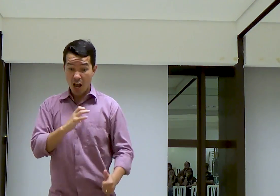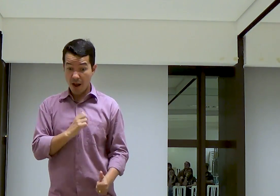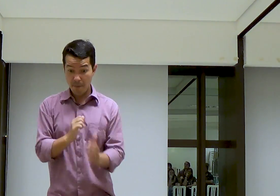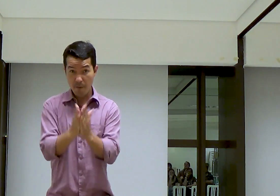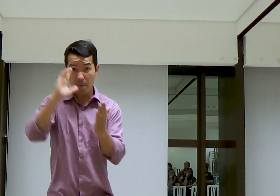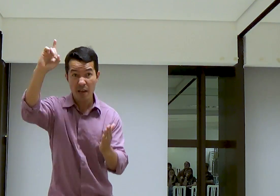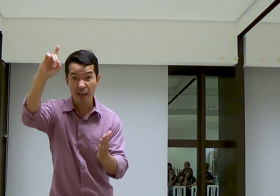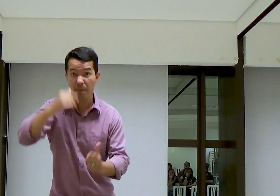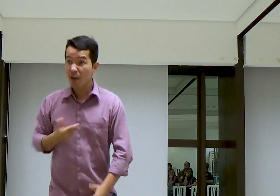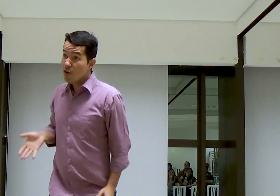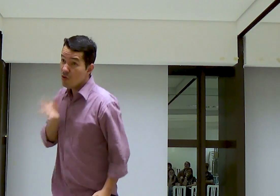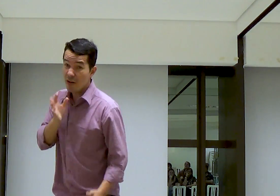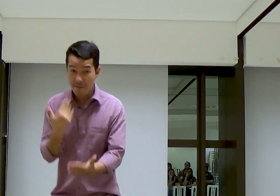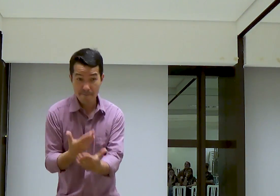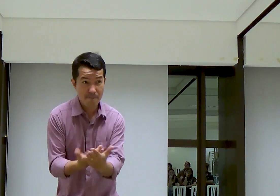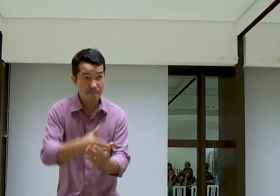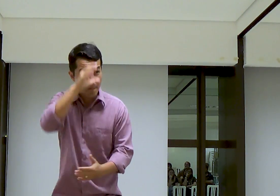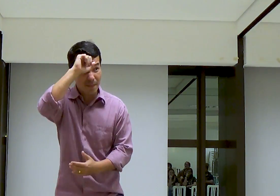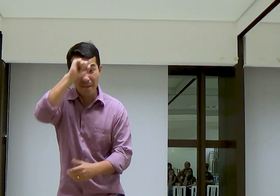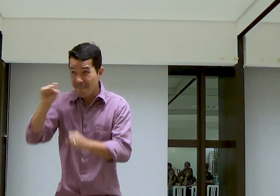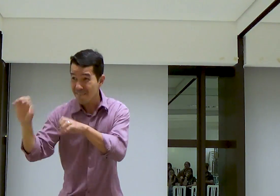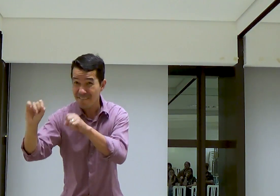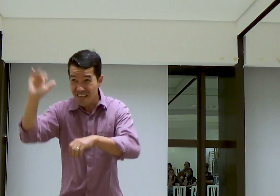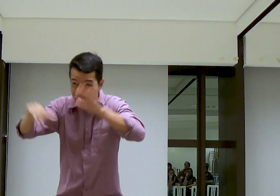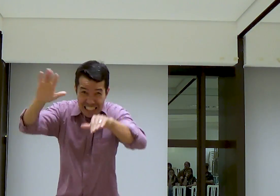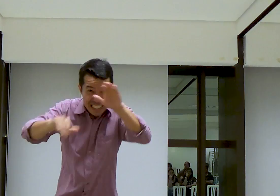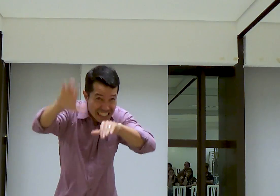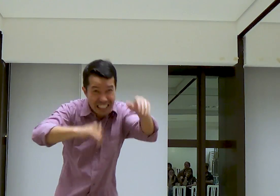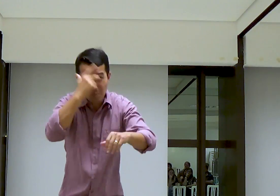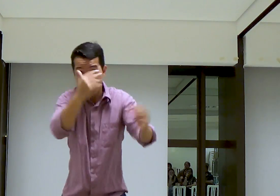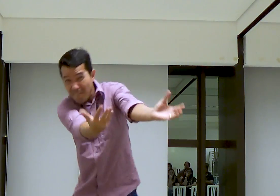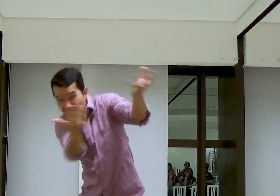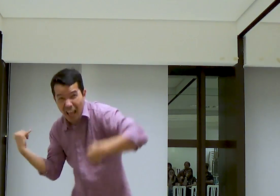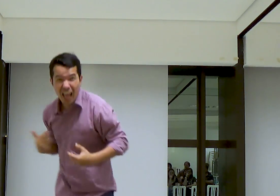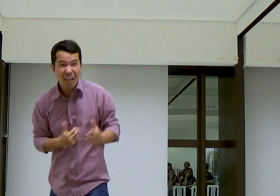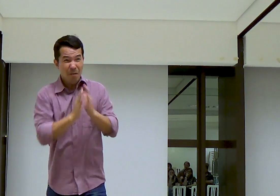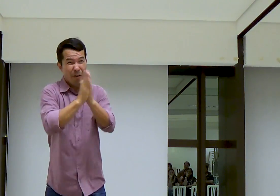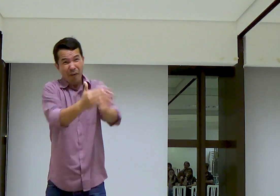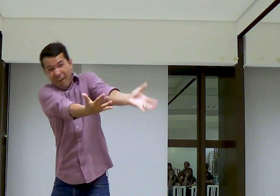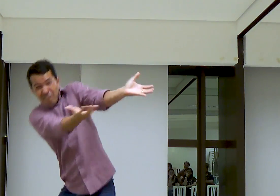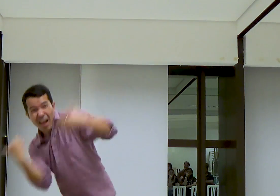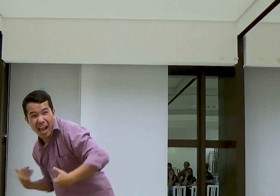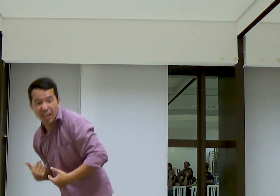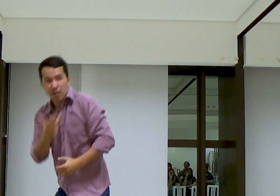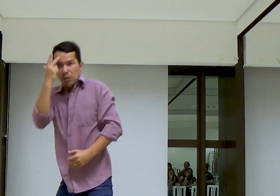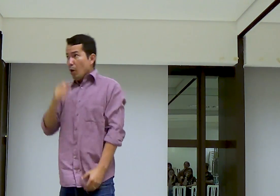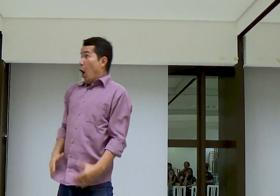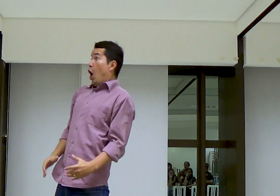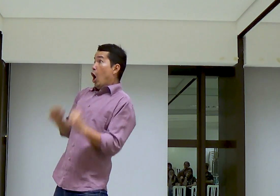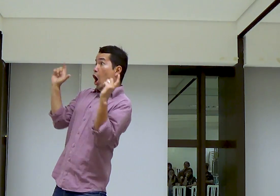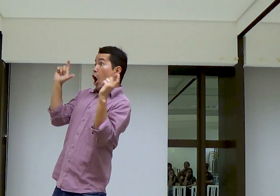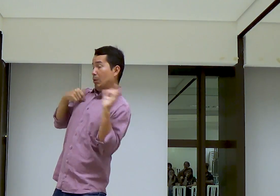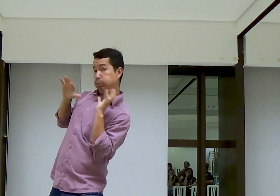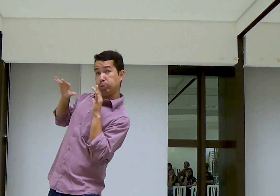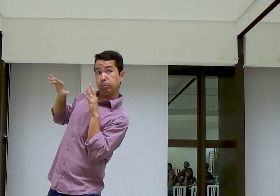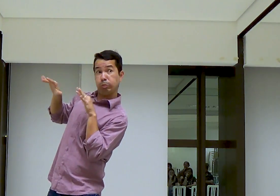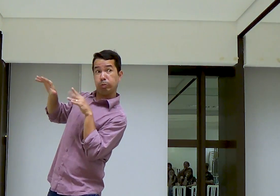começou, ele amava a palavra, ele ensinava, ele chamava, ele ajudava, ele